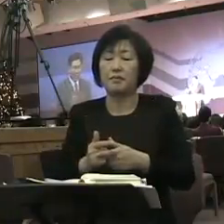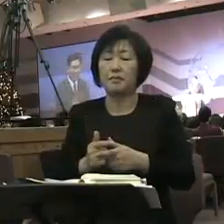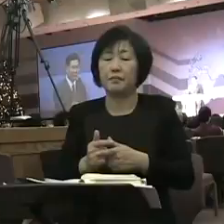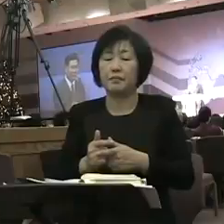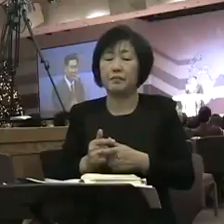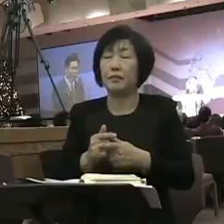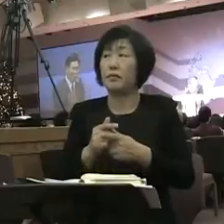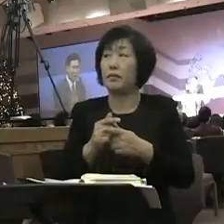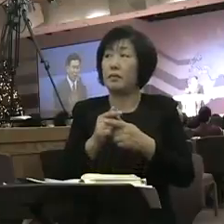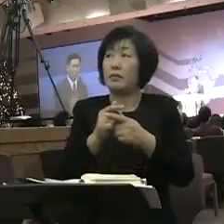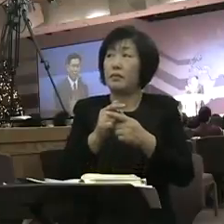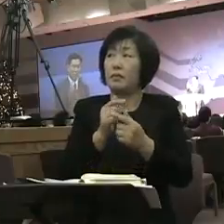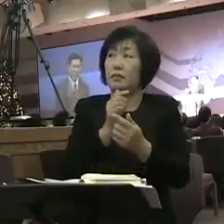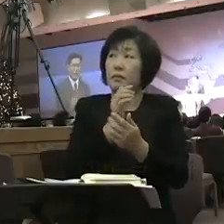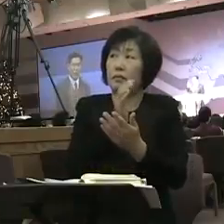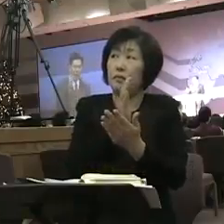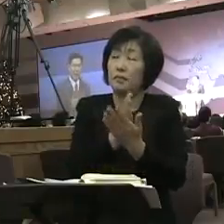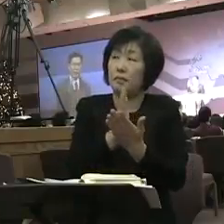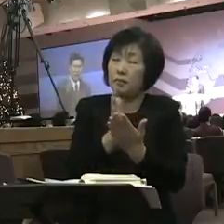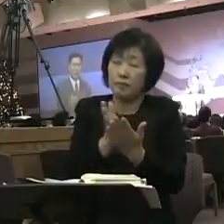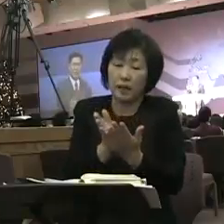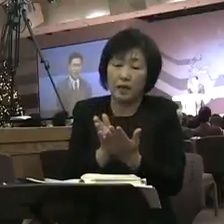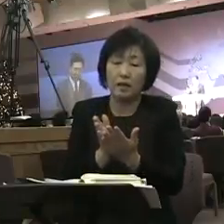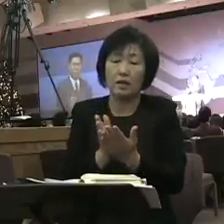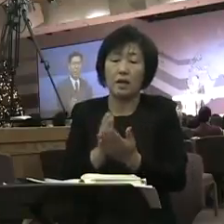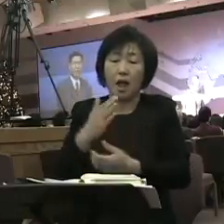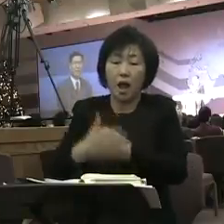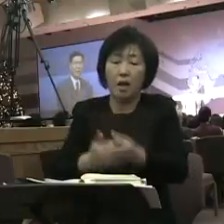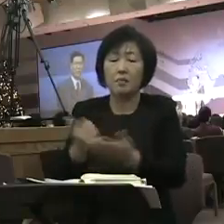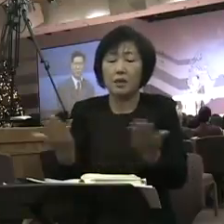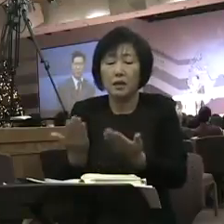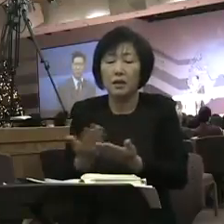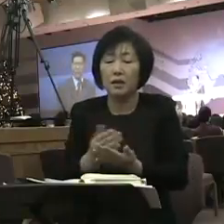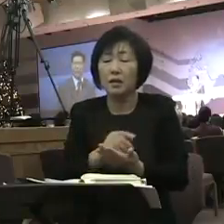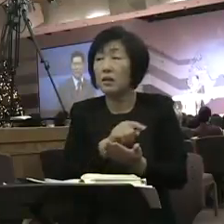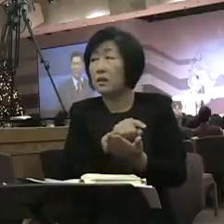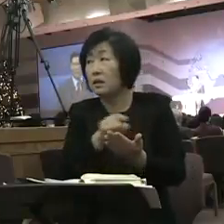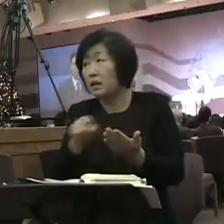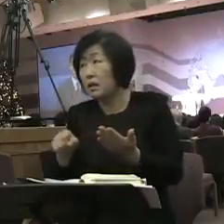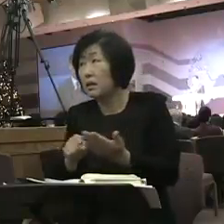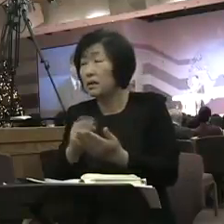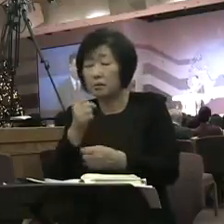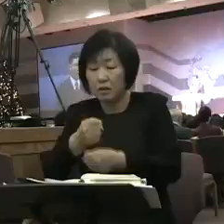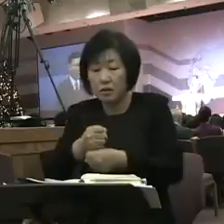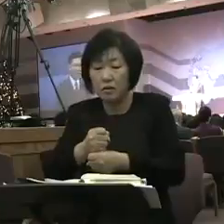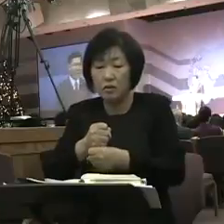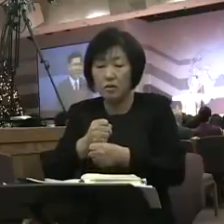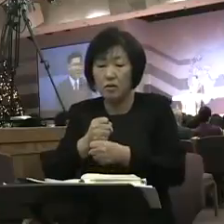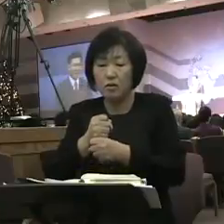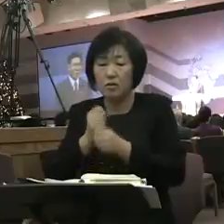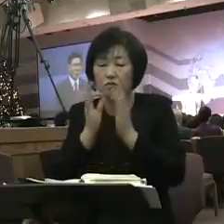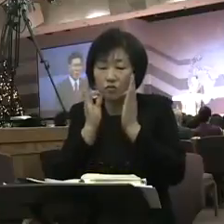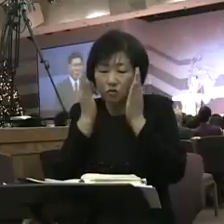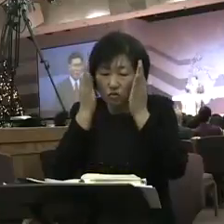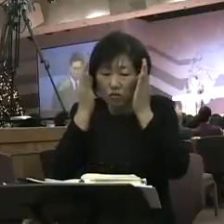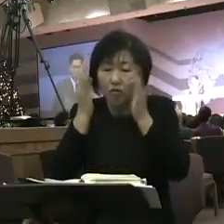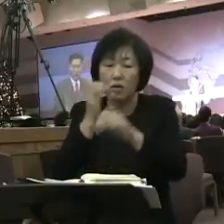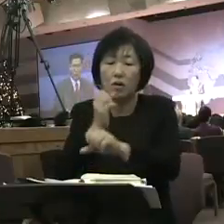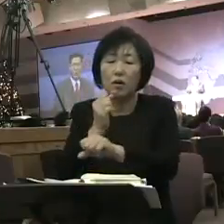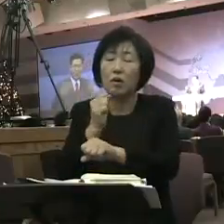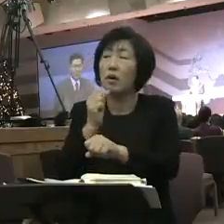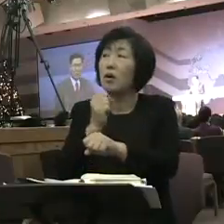여러분 다양한 정말 여러분들이 제대로 하나님의 일들을 감당하는 그런 그 모습으로 만들어져 가려고 노력할 적에 그리고 그것을